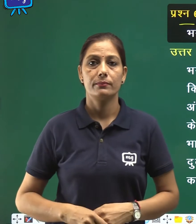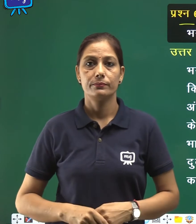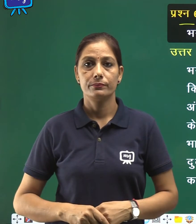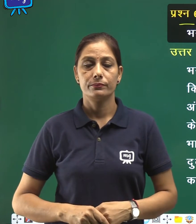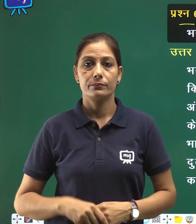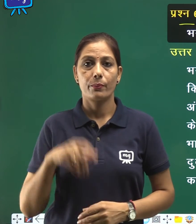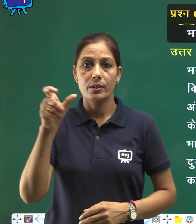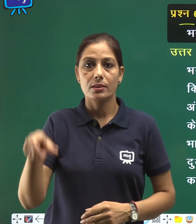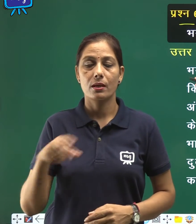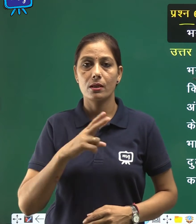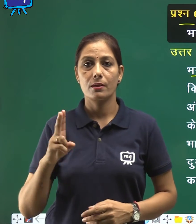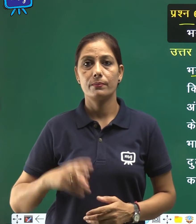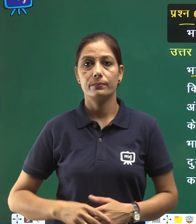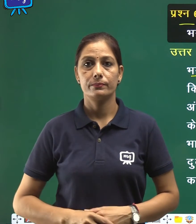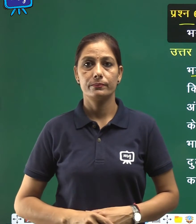भगत ने